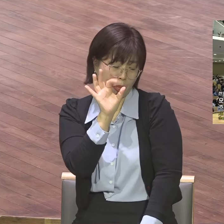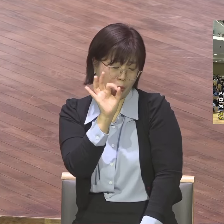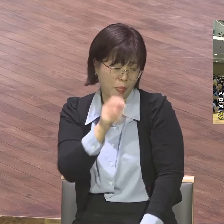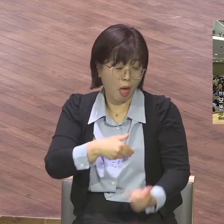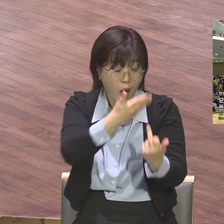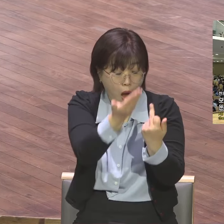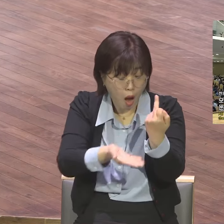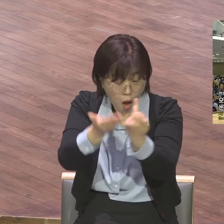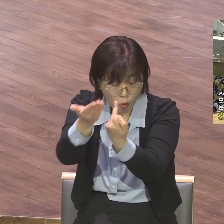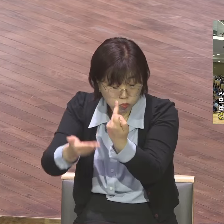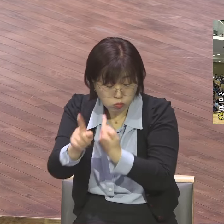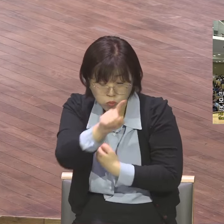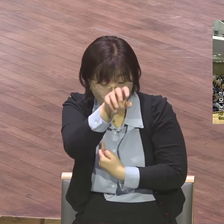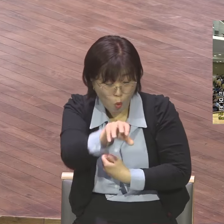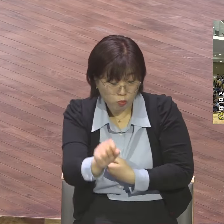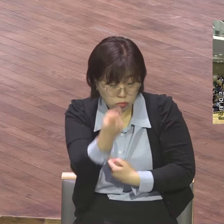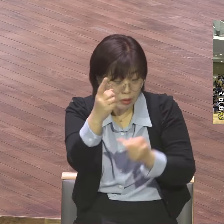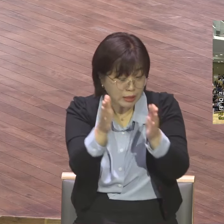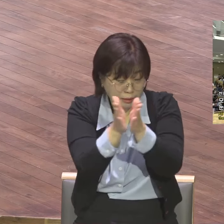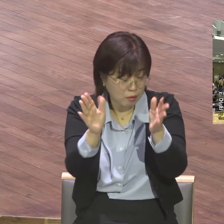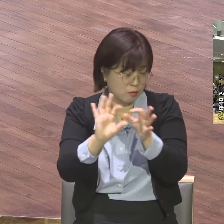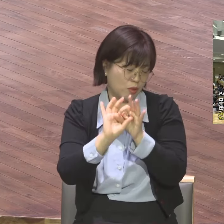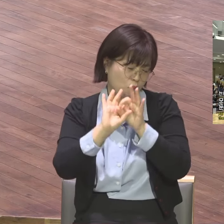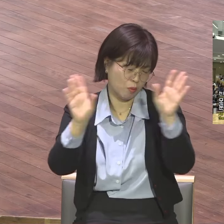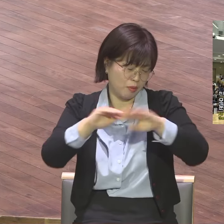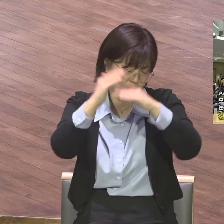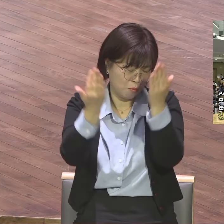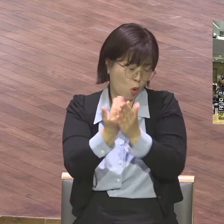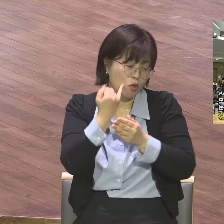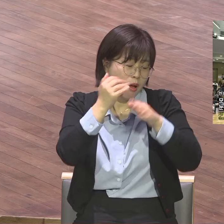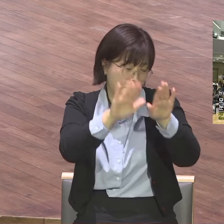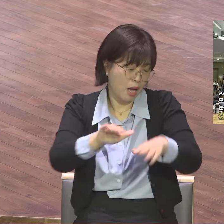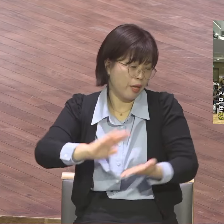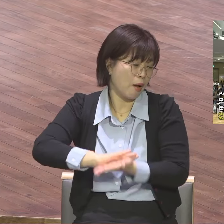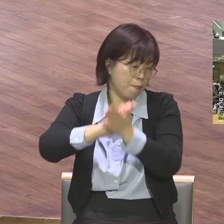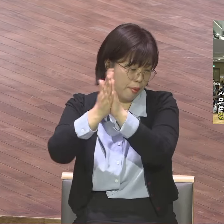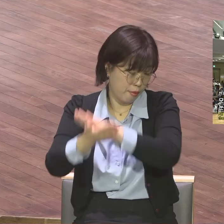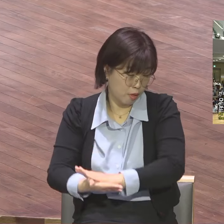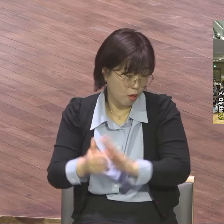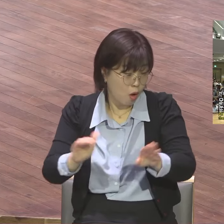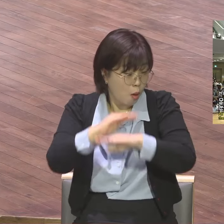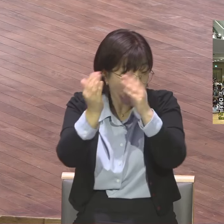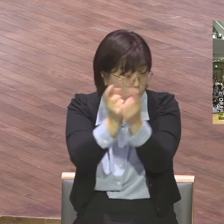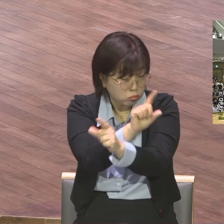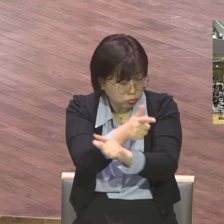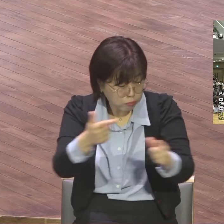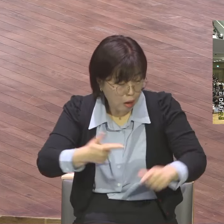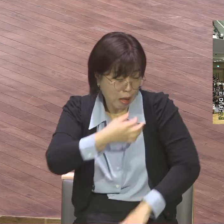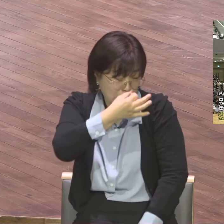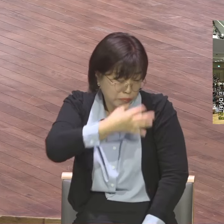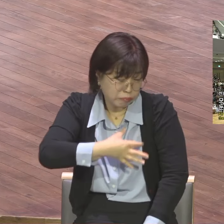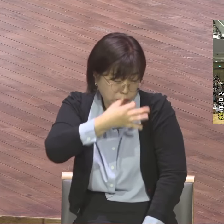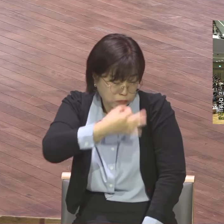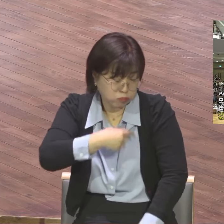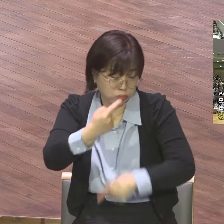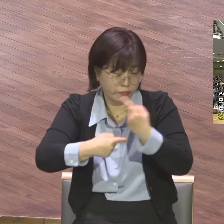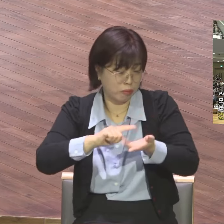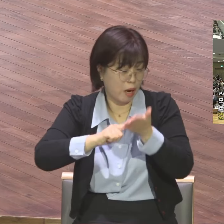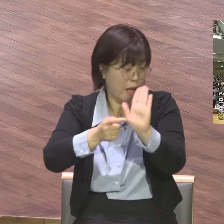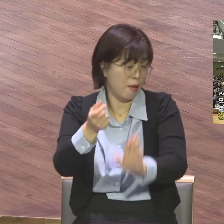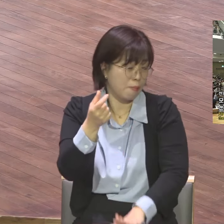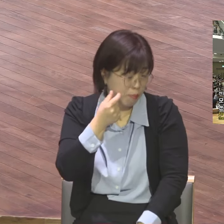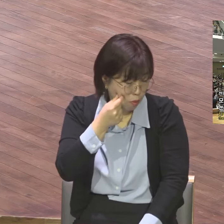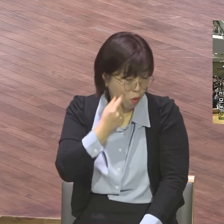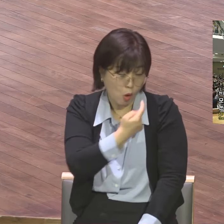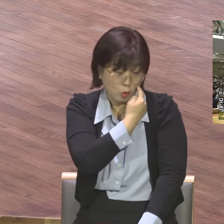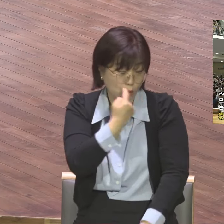연하여 흐르느니라. 모든 만물이 피곤하다는 것을 사람이 말로 다 말할 수는 없나니 눈으로 보아도 족함이